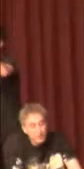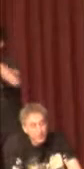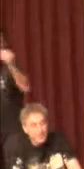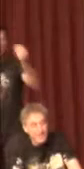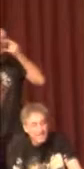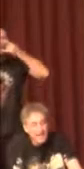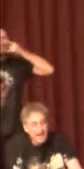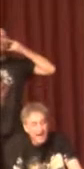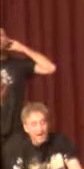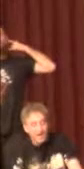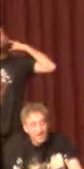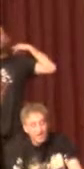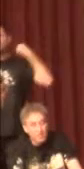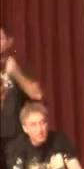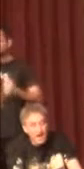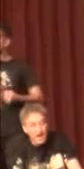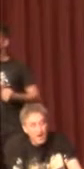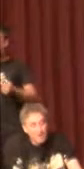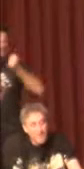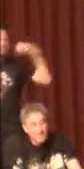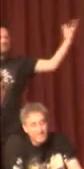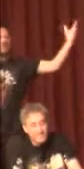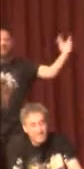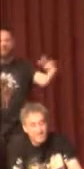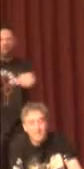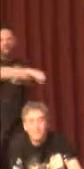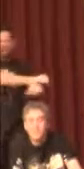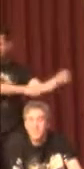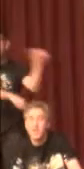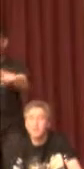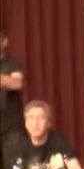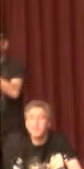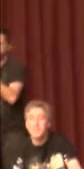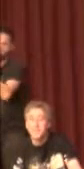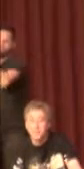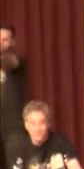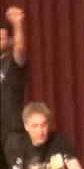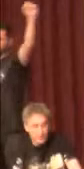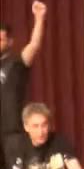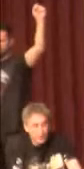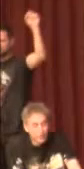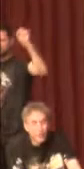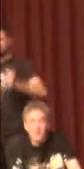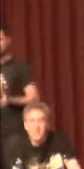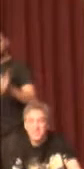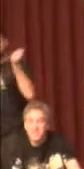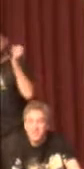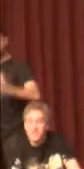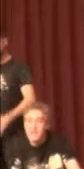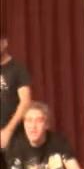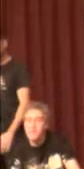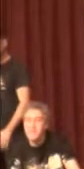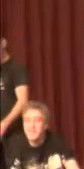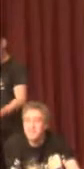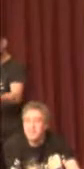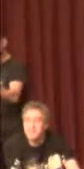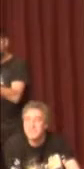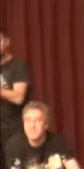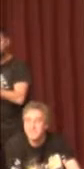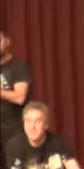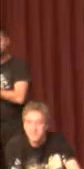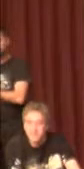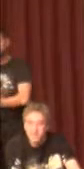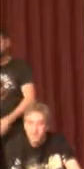bâillonné, d'ouvrir les bras, comme on m'a entravé. J'ai entrepris de demander la monnaie